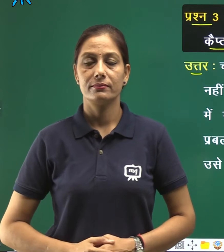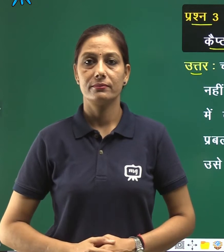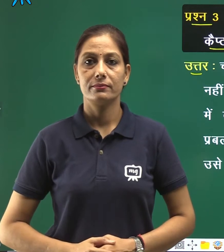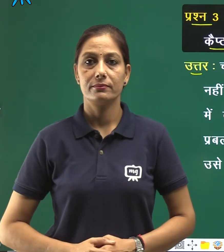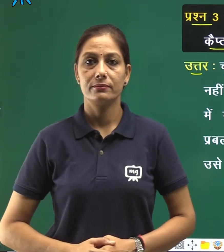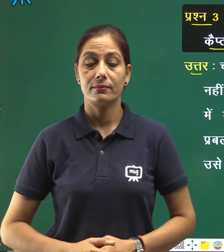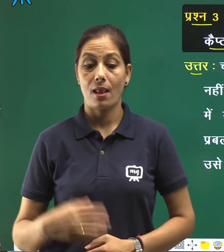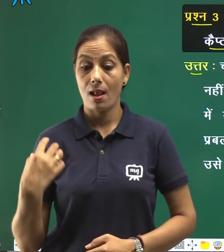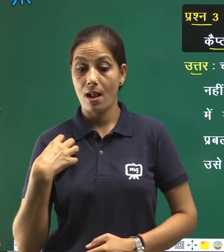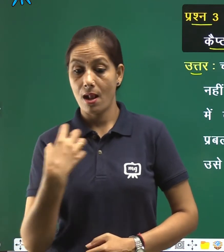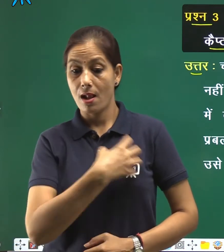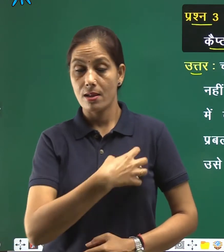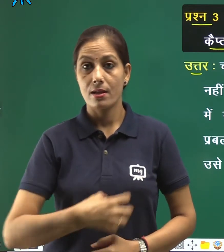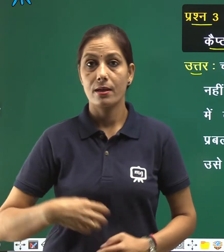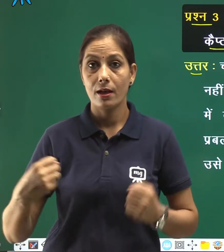सेनानी नहीं रहा,